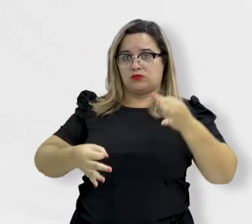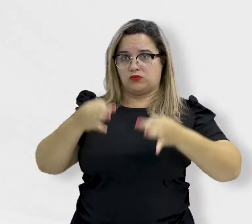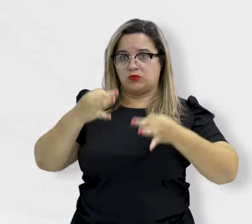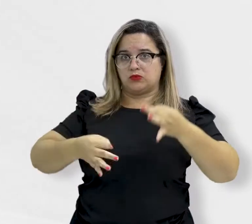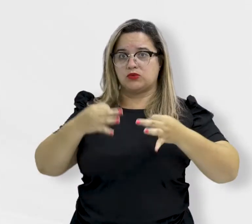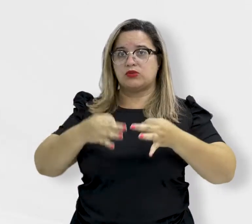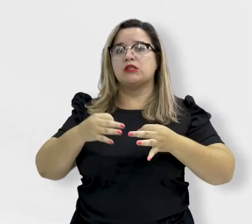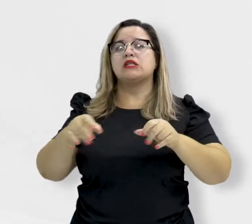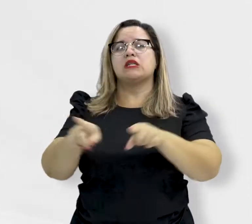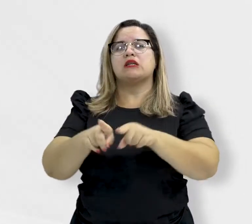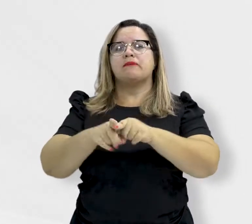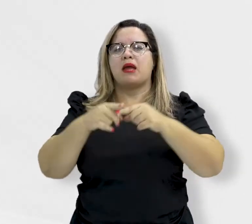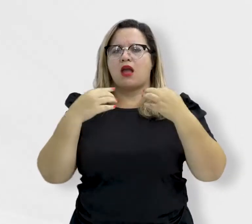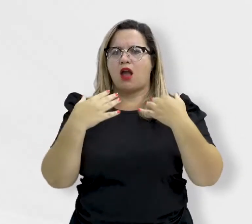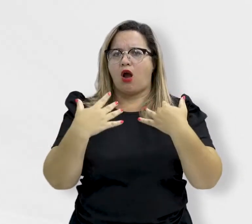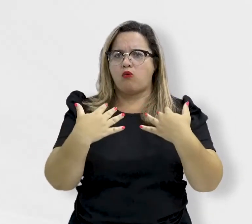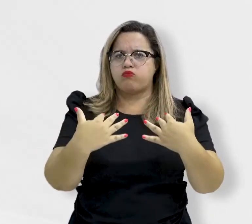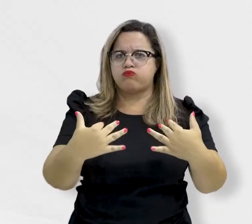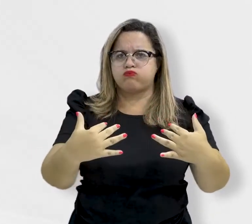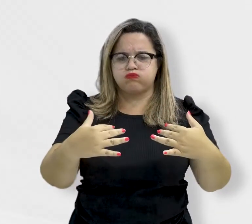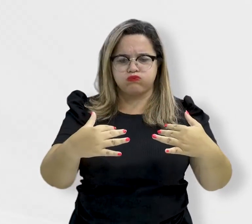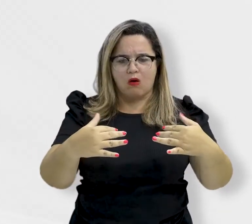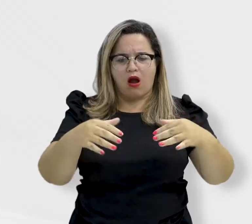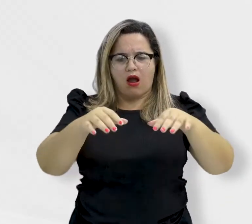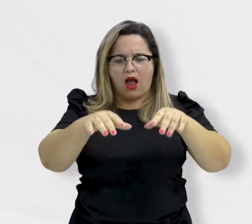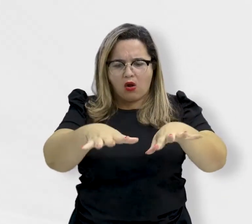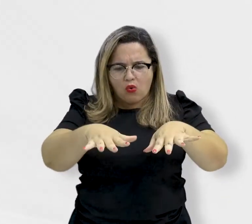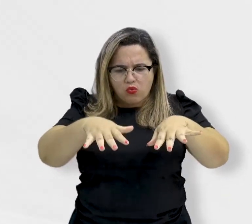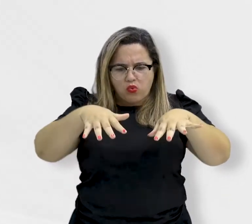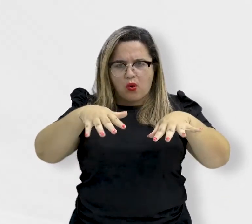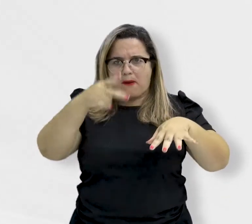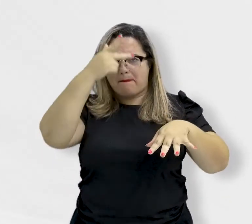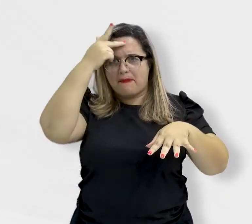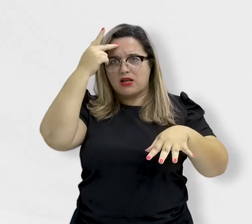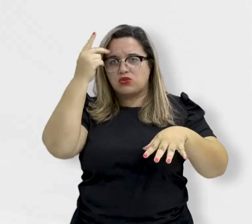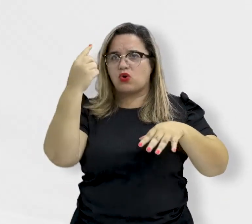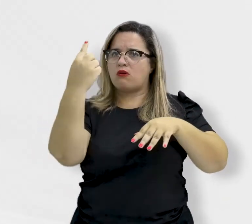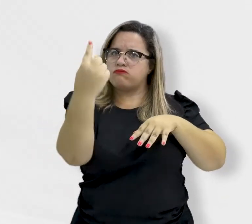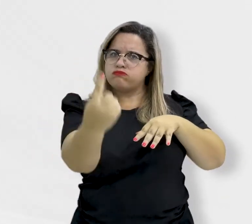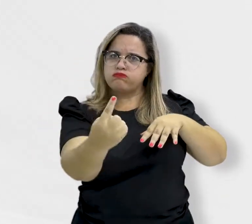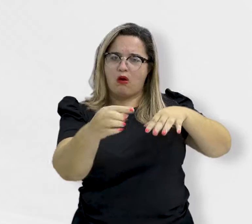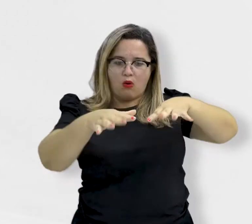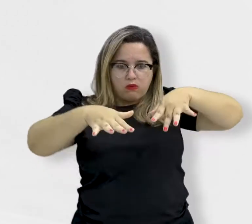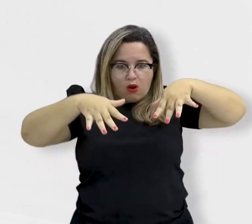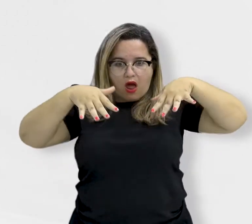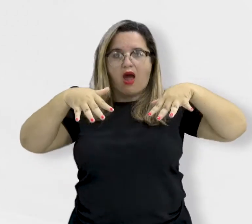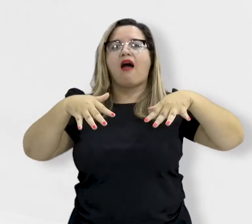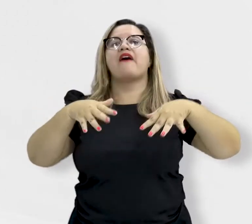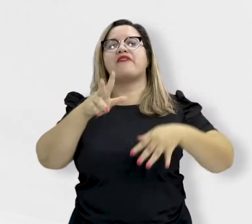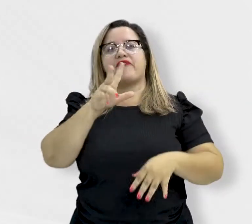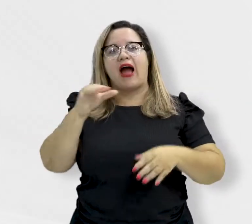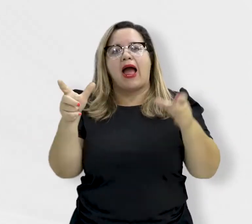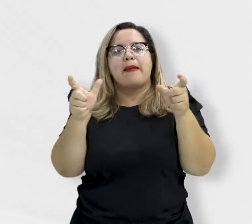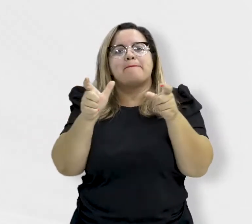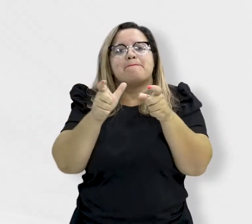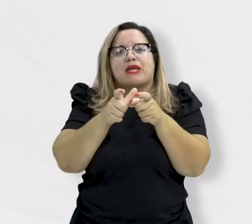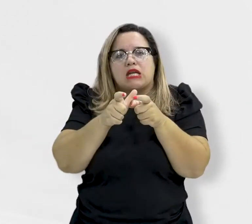auditório, espaço infantil, estacionamento, dentre outros serviços. Sua localização é bem próxima ao fórum da